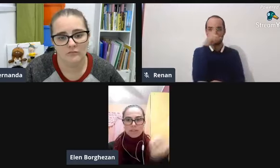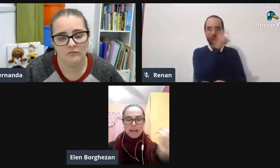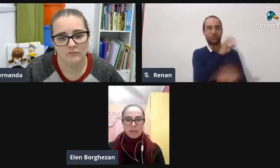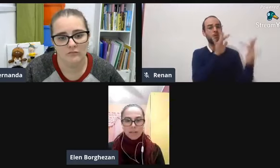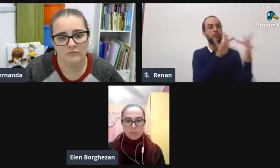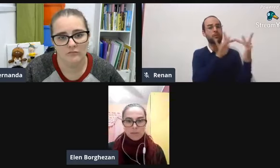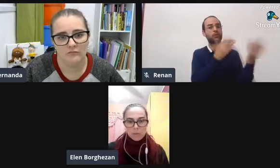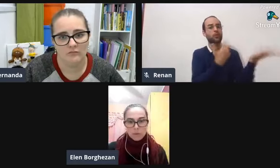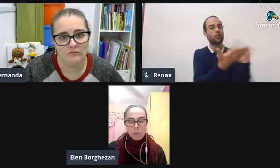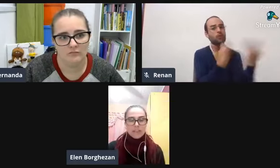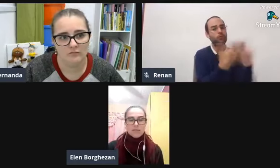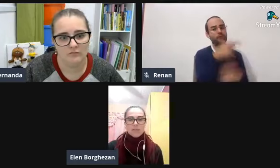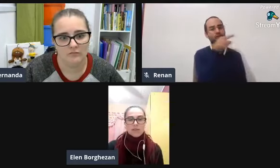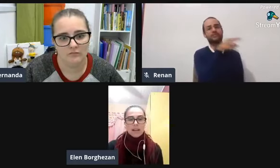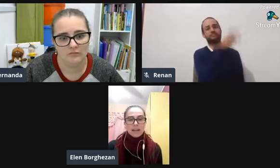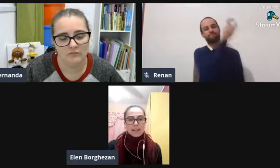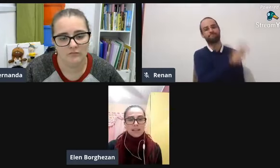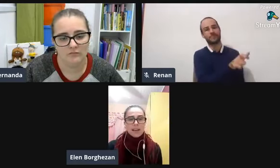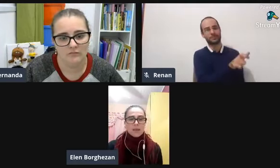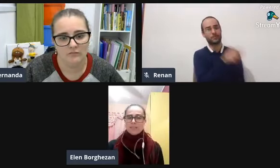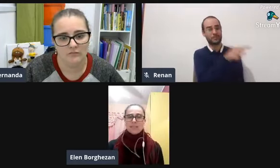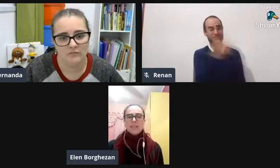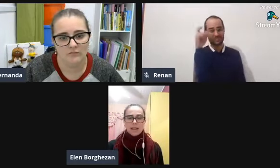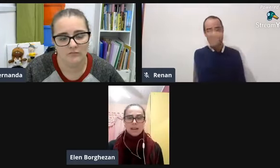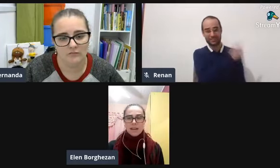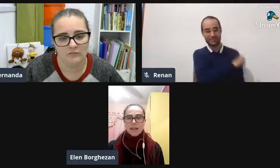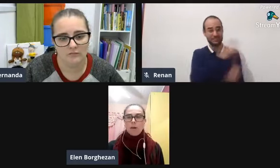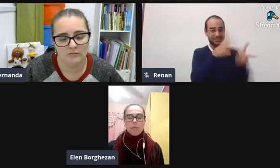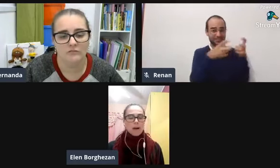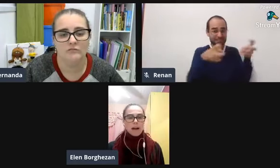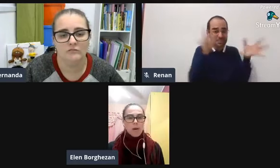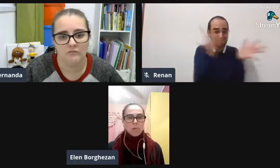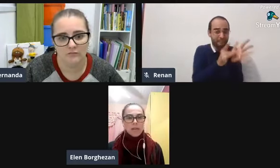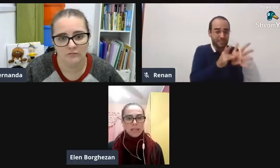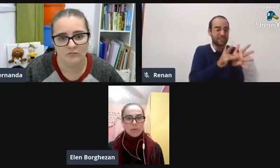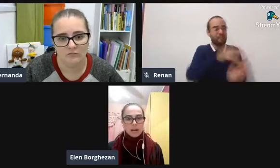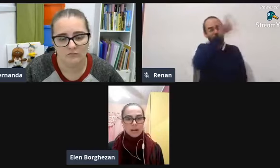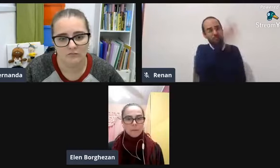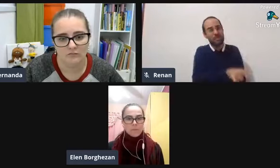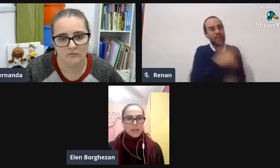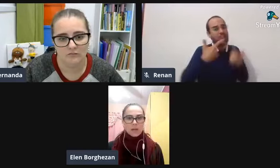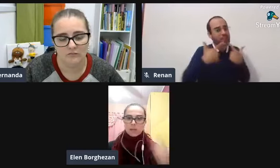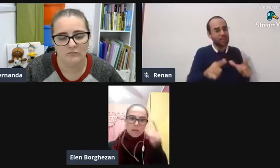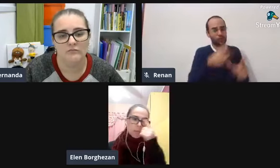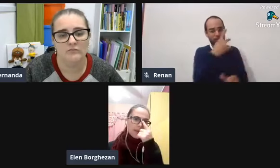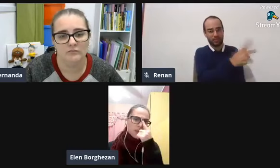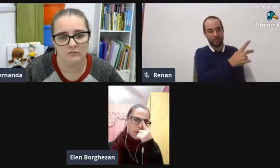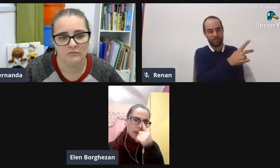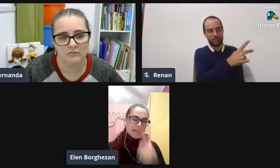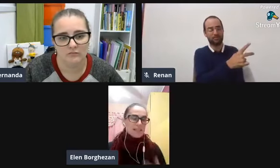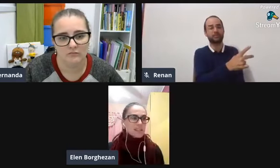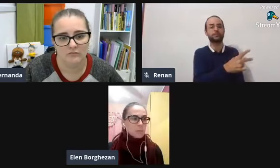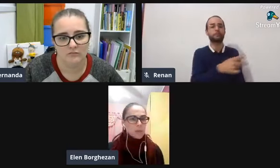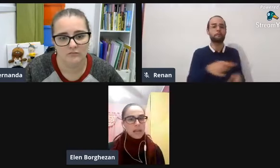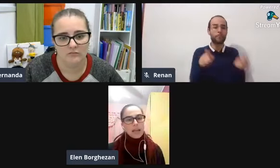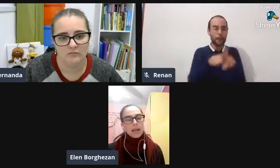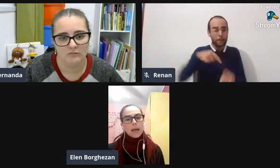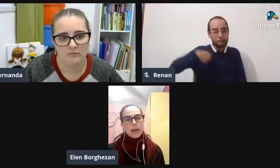de tu conversar com aquela pessoa, do quanto é difícil dela ser reconhecida como língua. Eu penso que